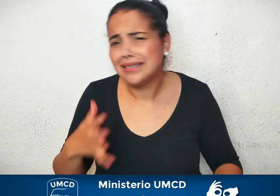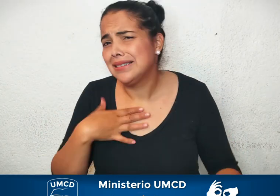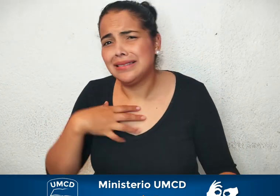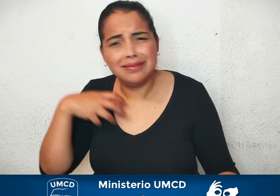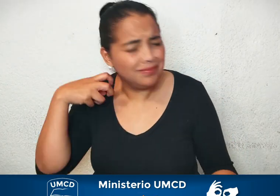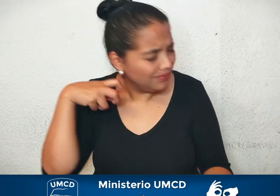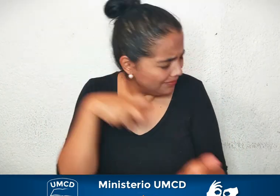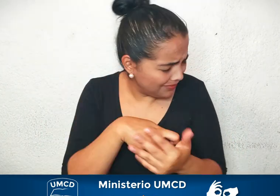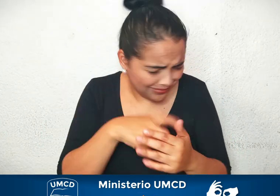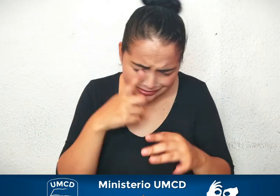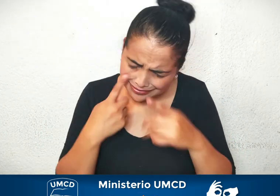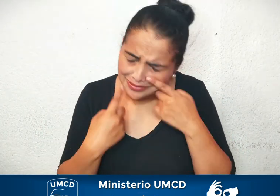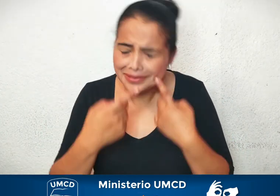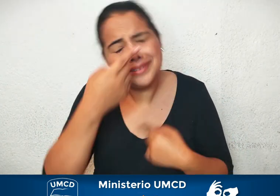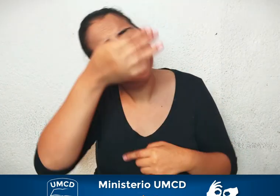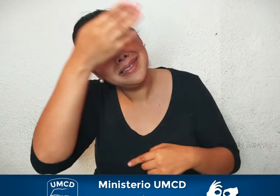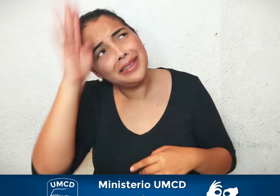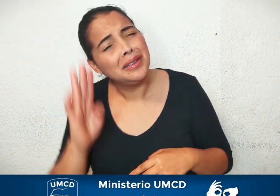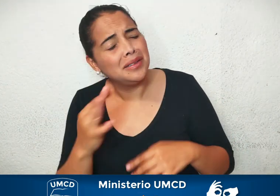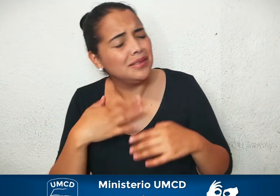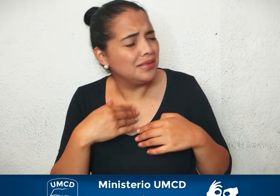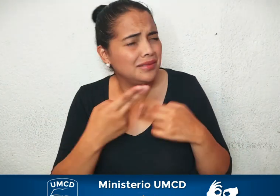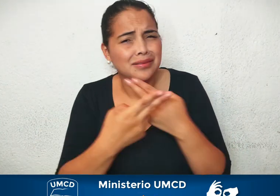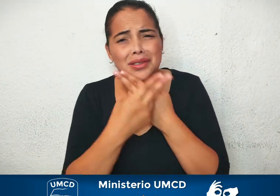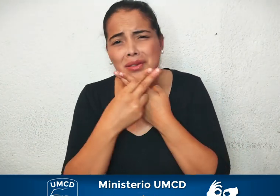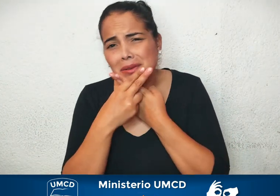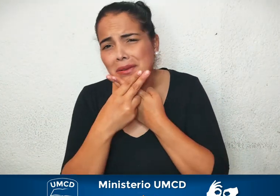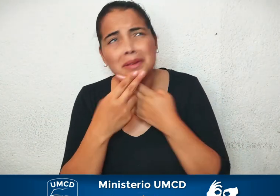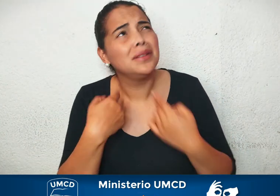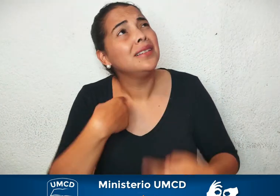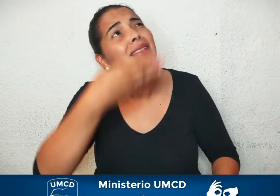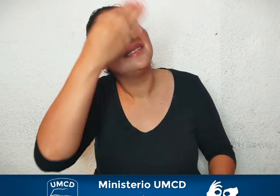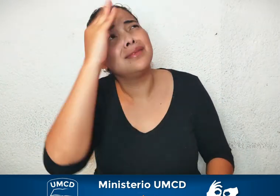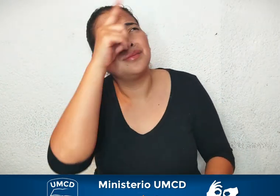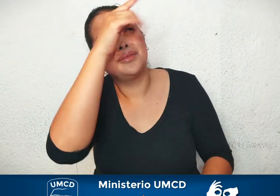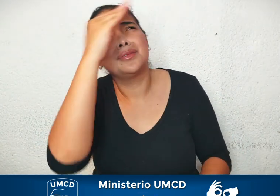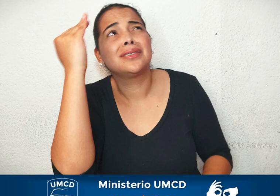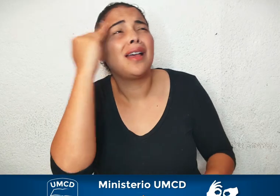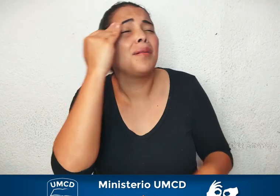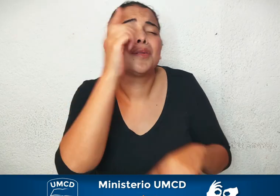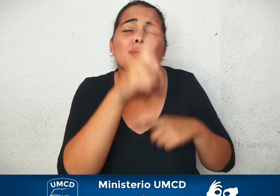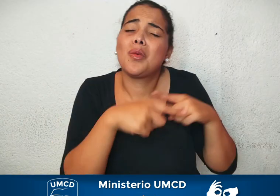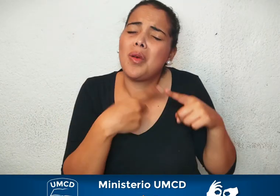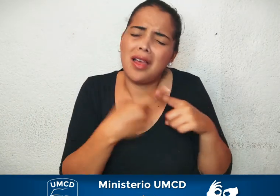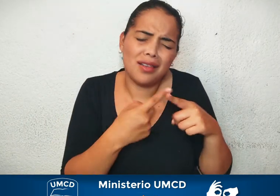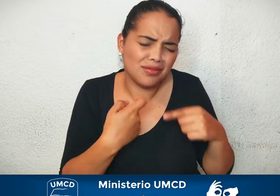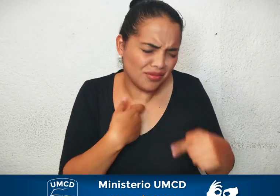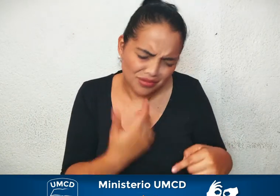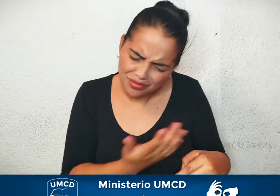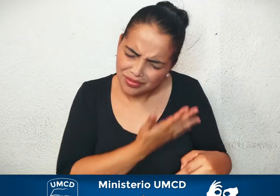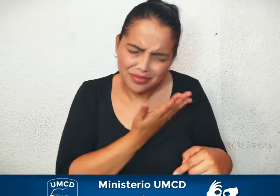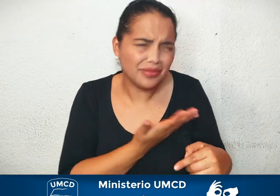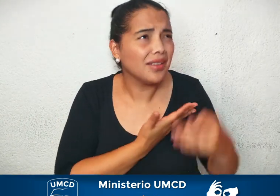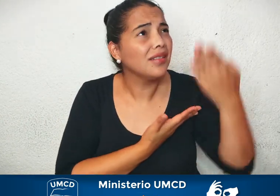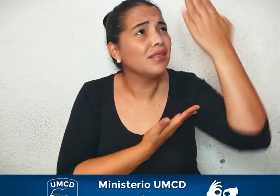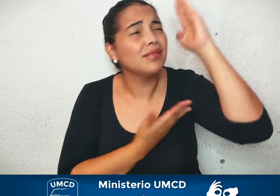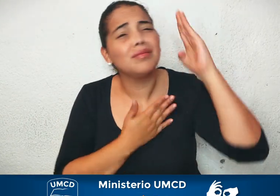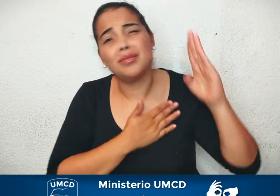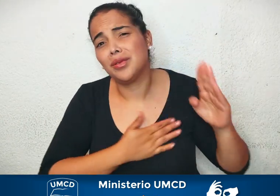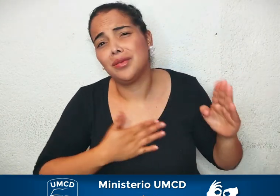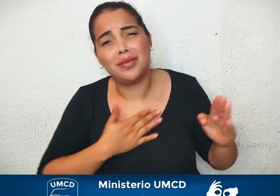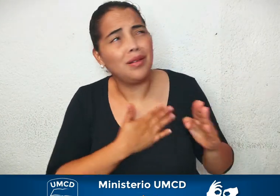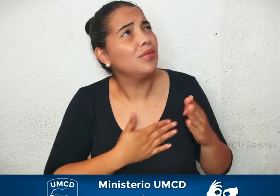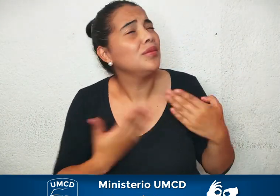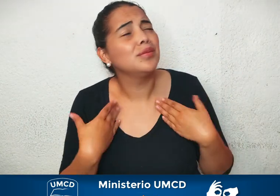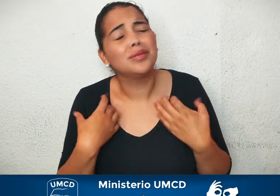se puso de luto y lloró y clamó a Dios. Y le dijo: Señor, si tú me permites, ponme gracia delante